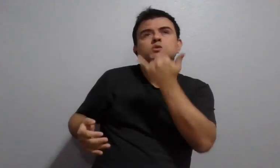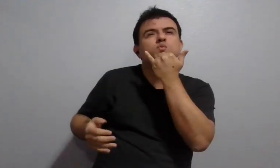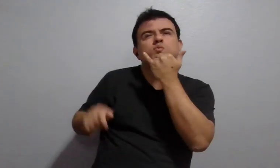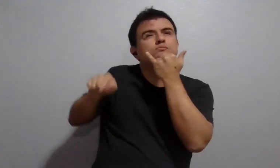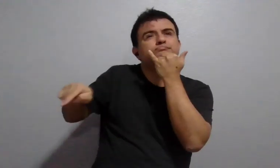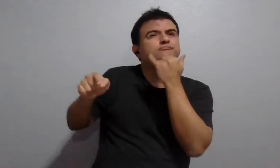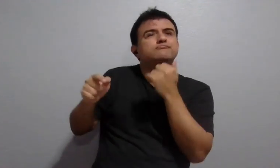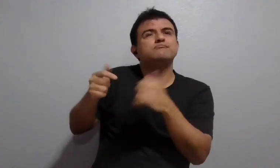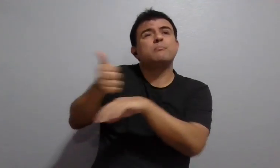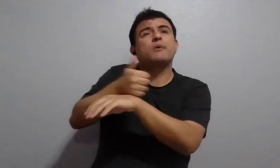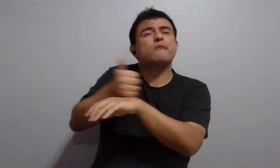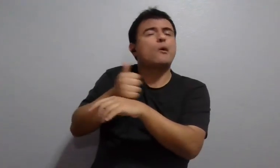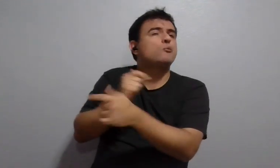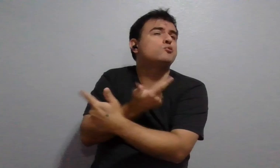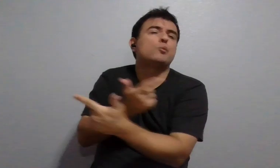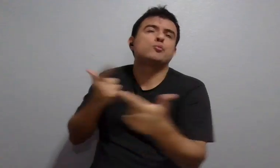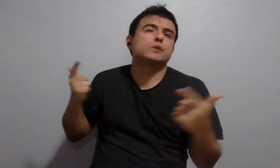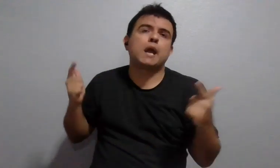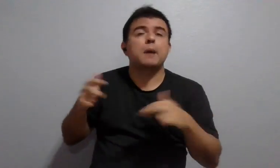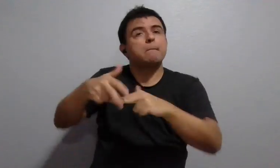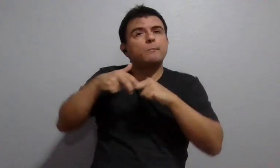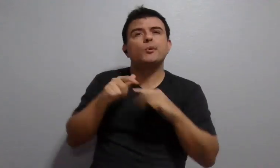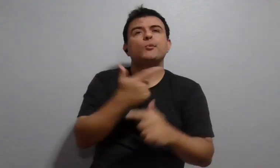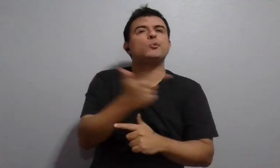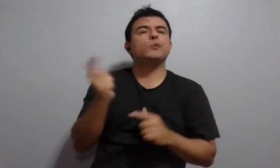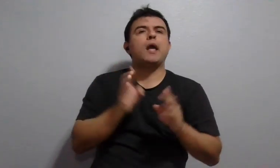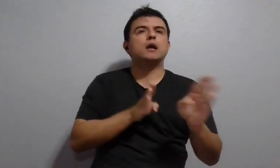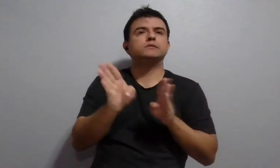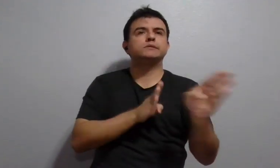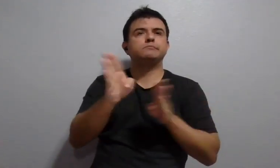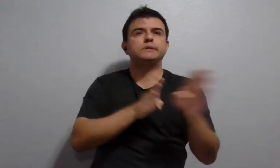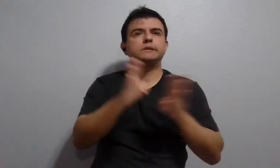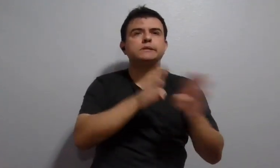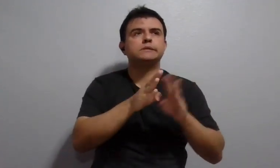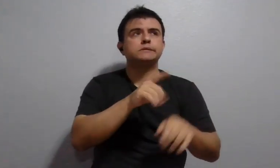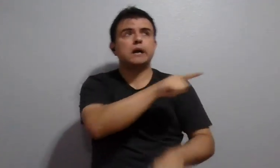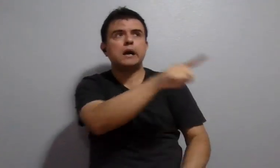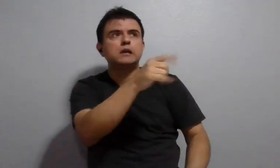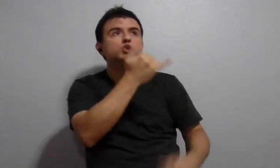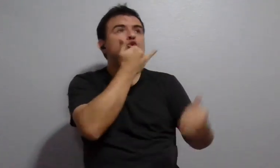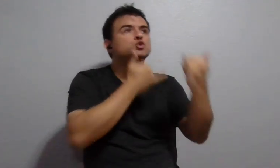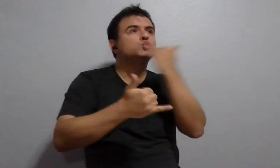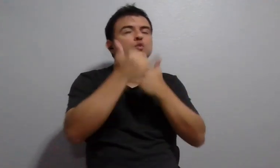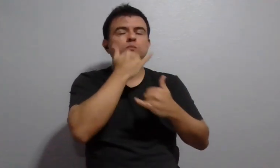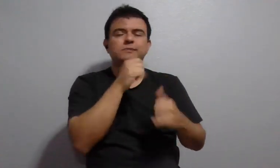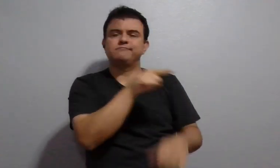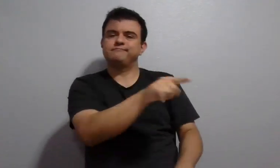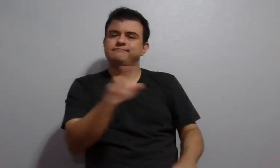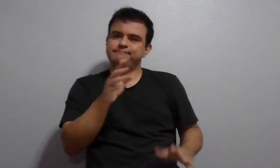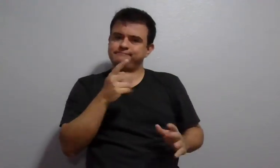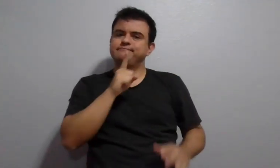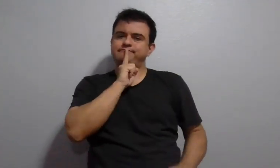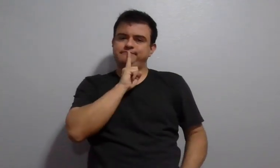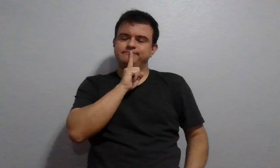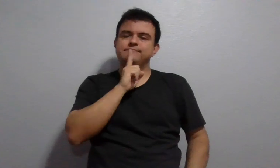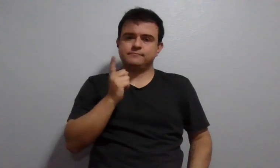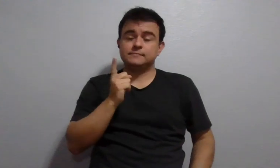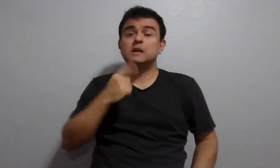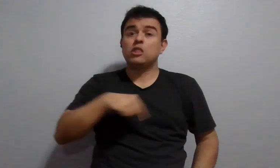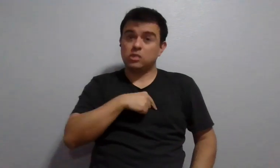não garantir essa acessibilidade, né? A gente observa vários depoimentos e pronunciamentos